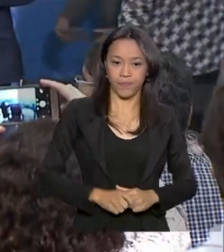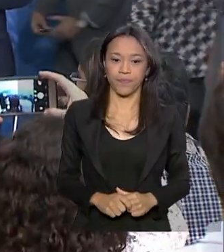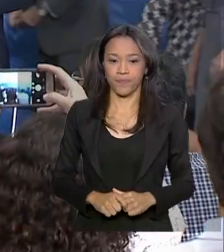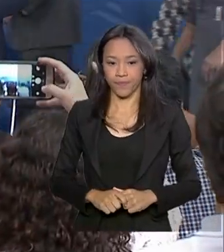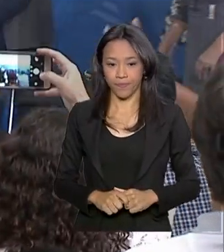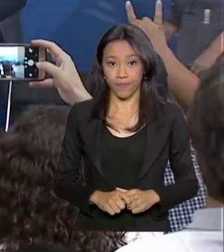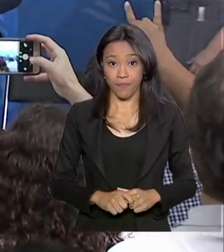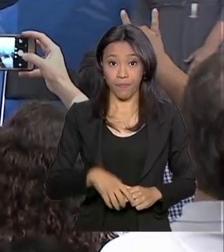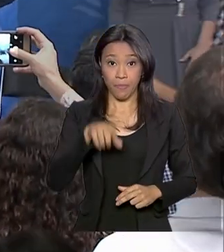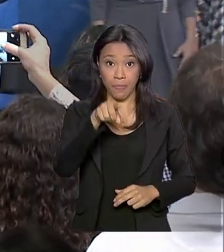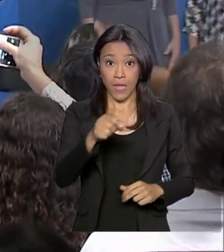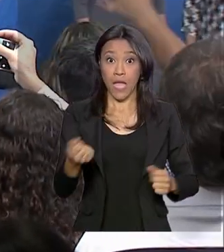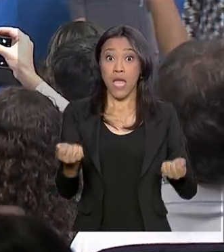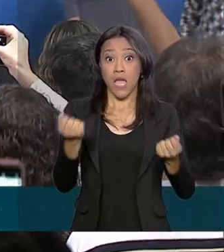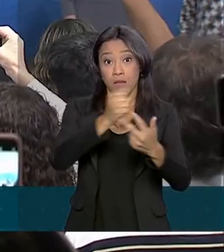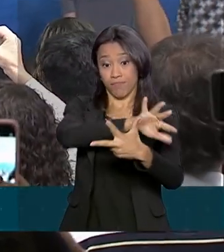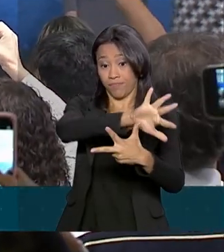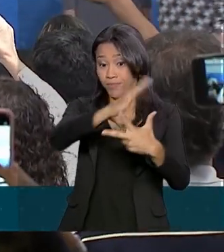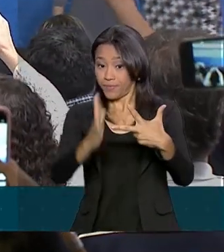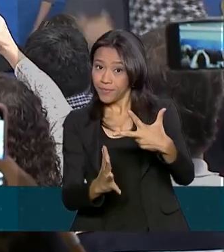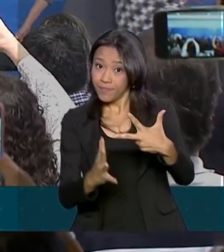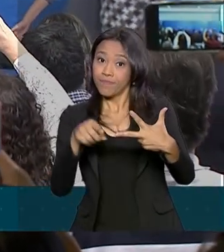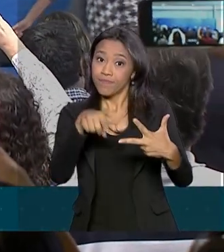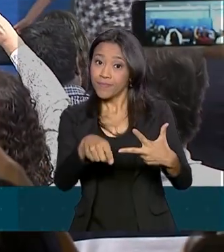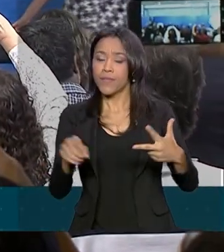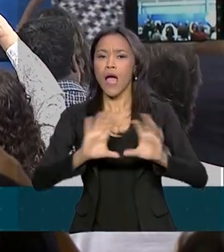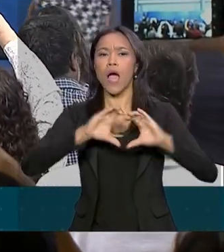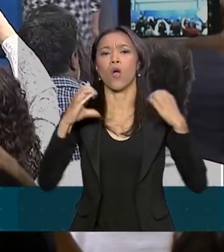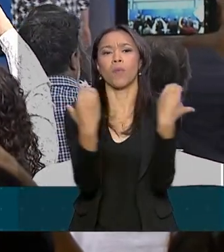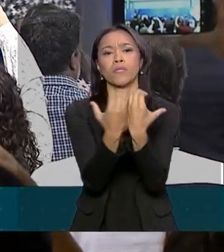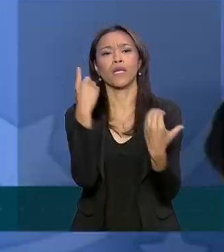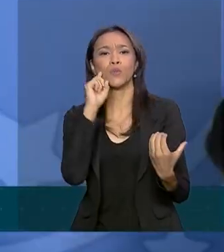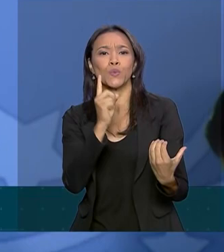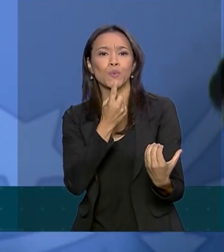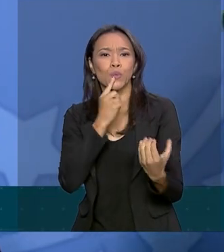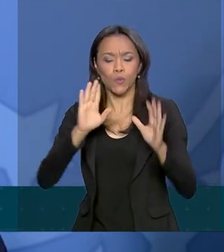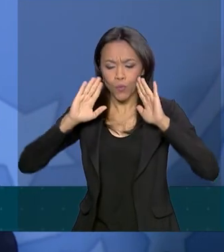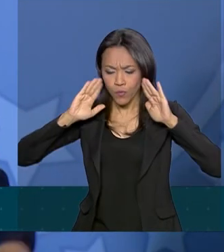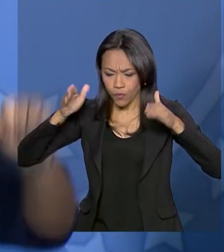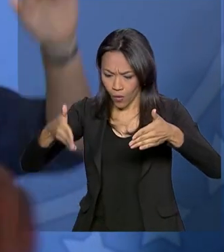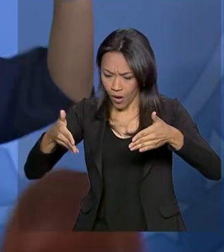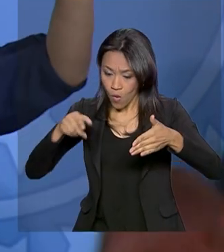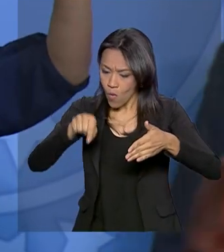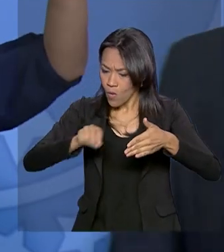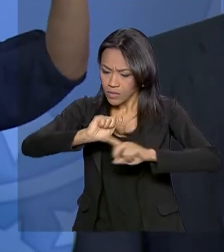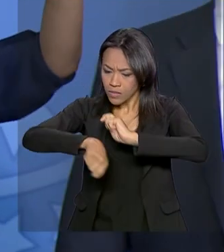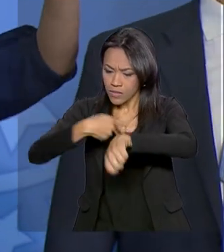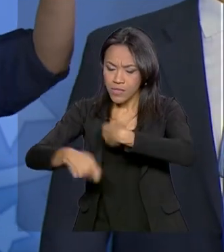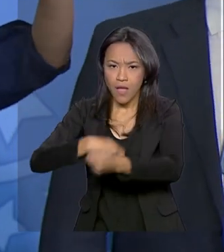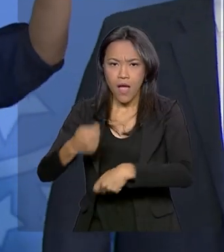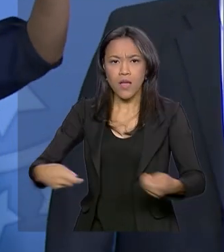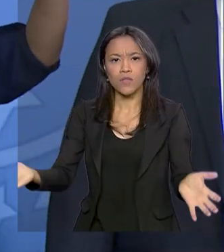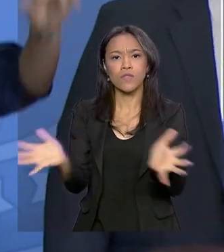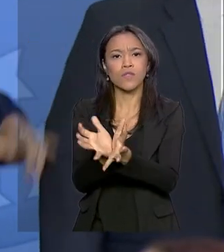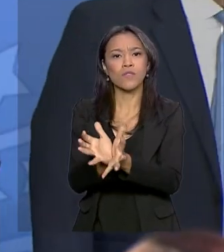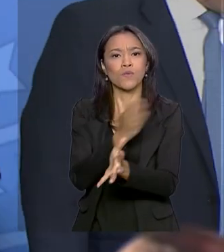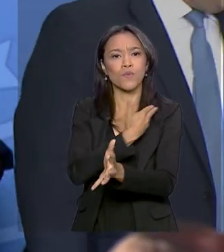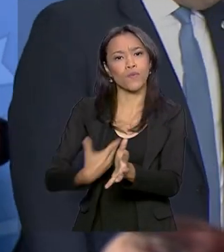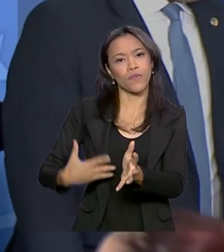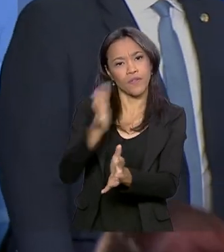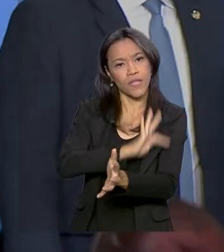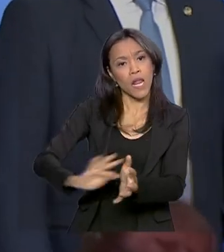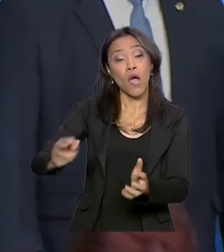com libras gov a comunidade surda terá acesso a temas específicos do governo federal e há informações sobre os poderes